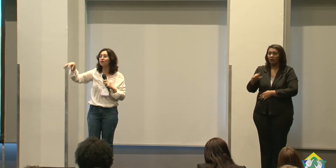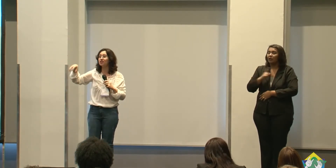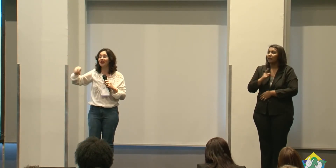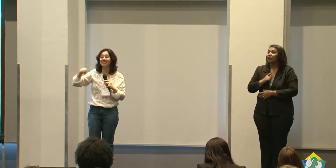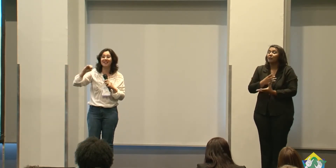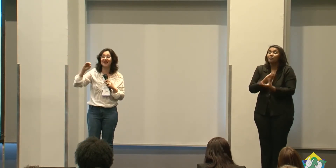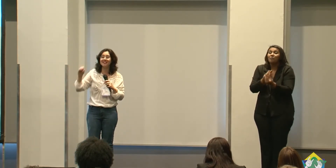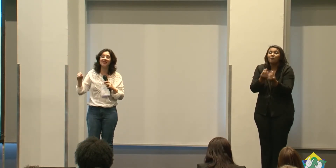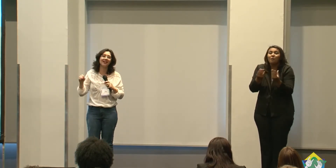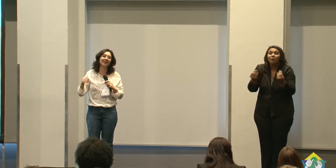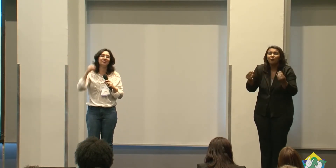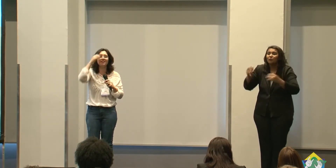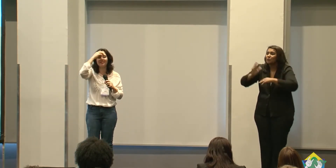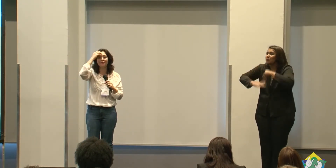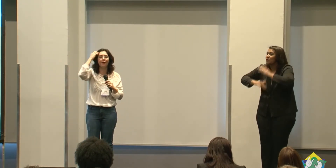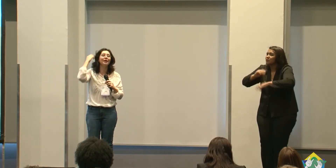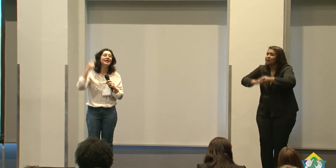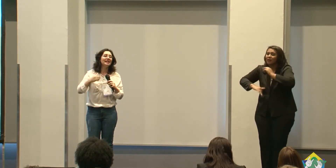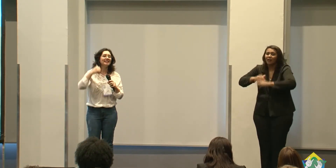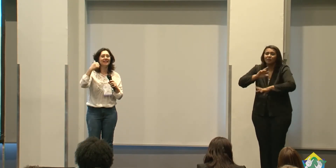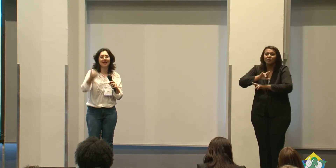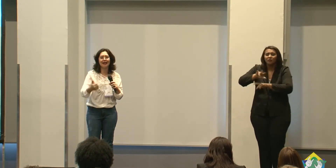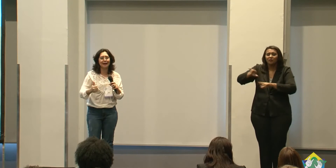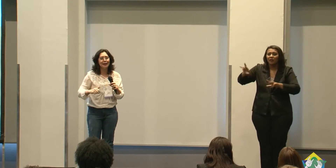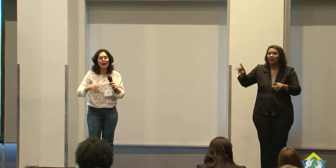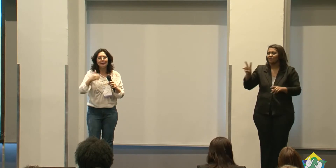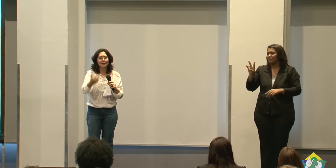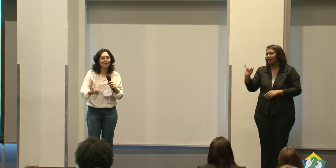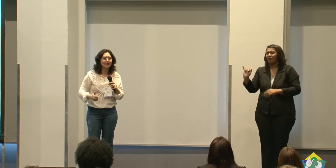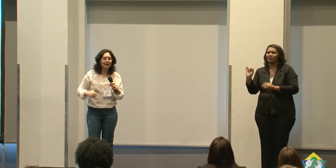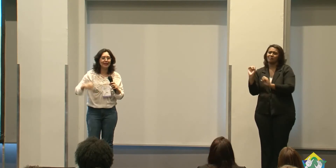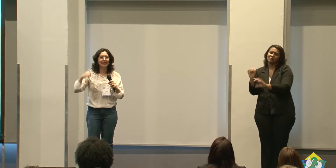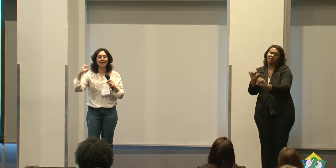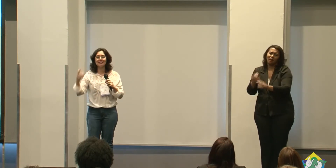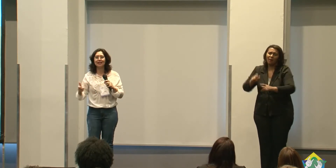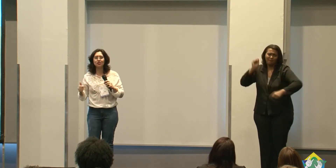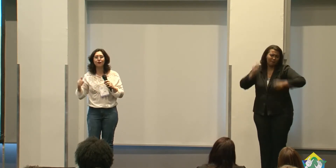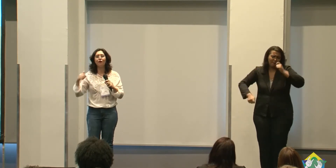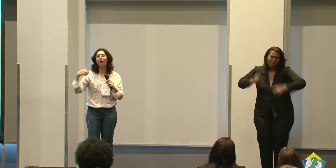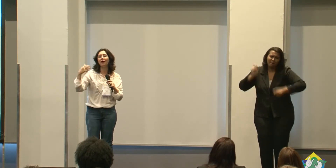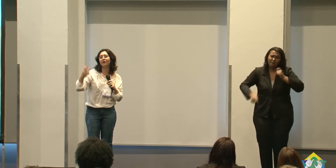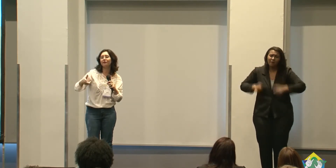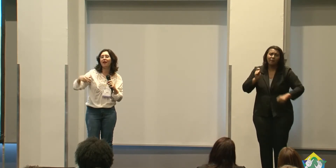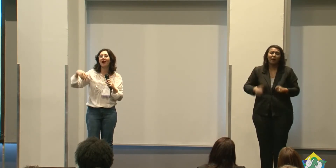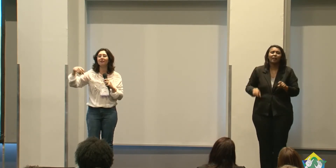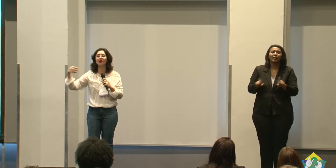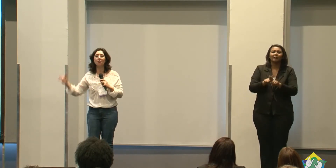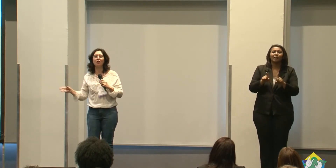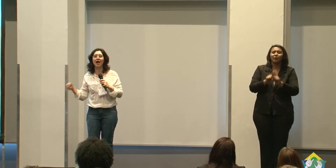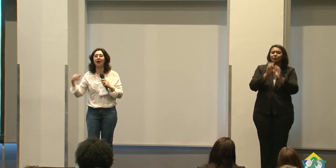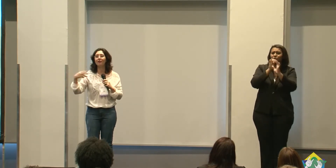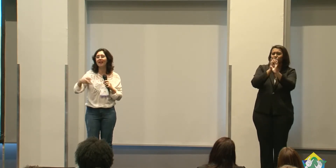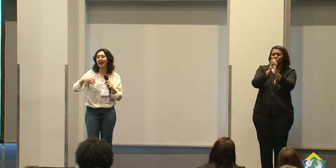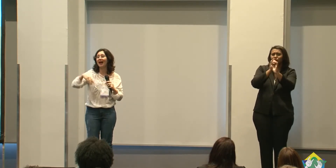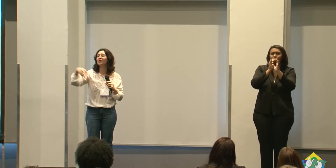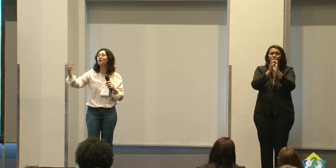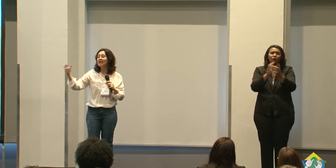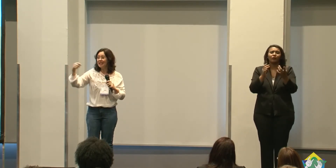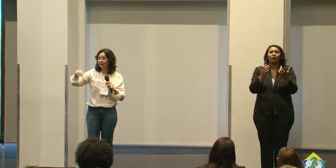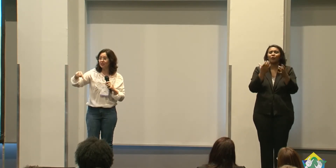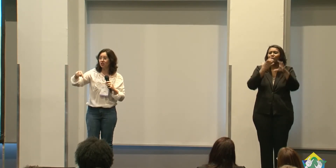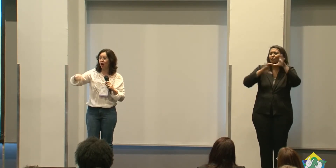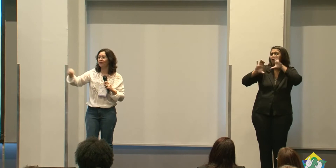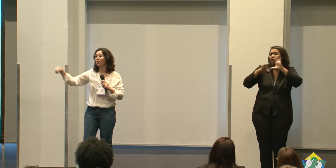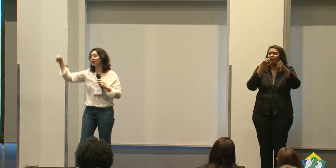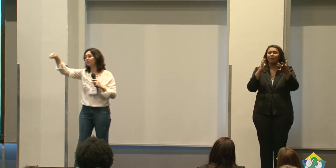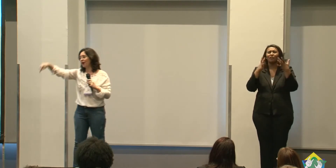de profissionais excelentes que vão ensinar a tocar bateria, saxofone, flauta, coral, teatro.